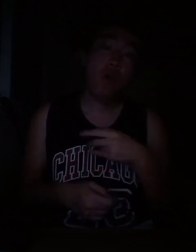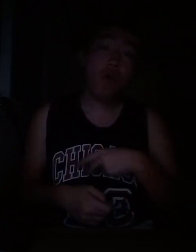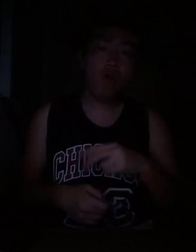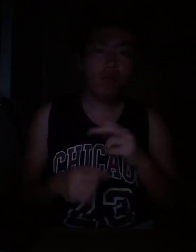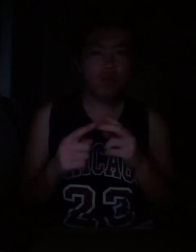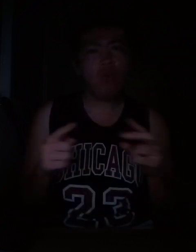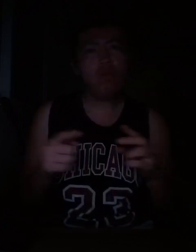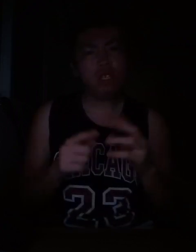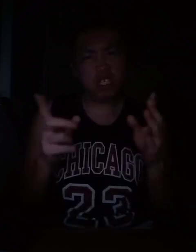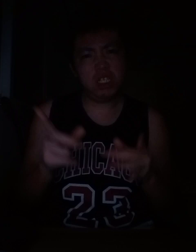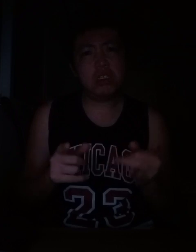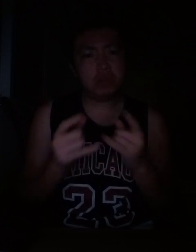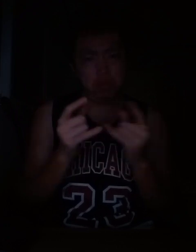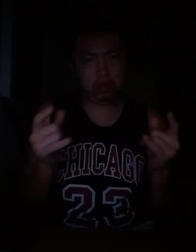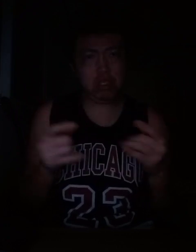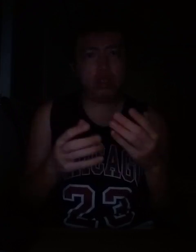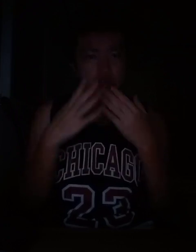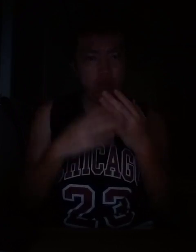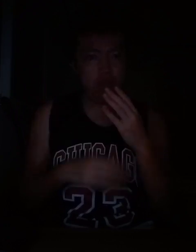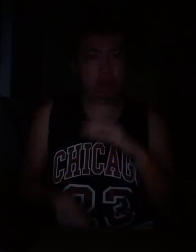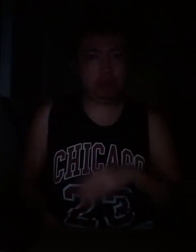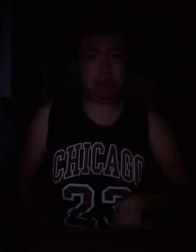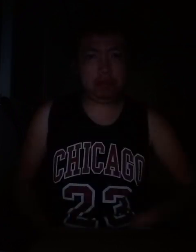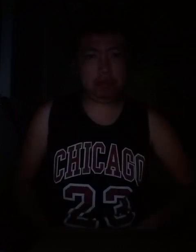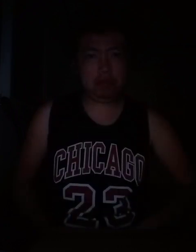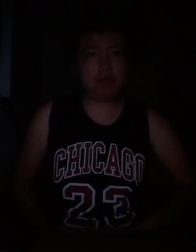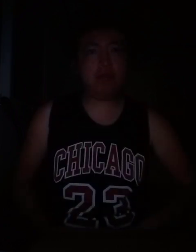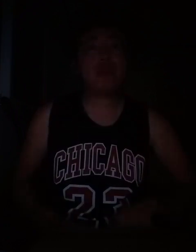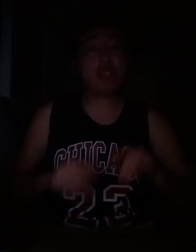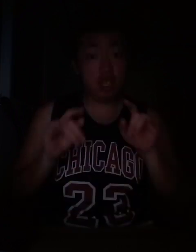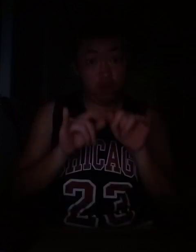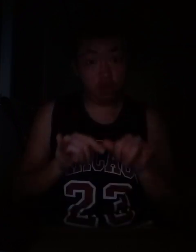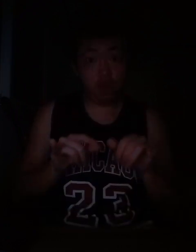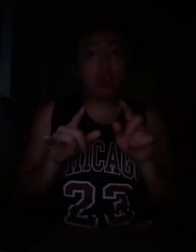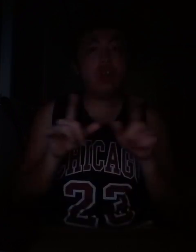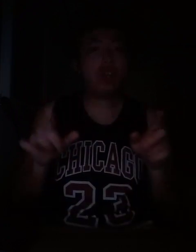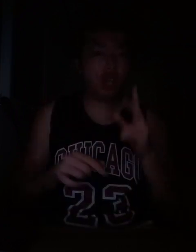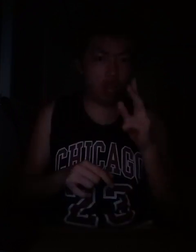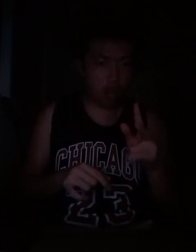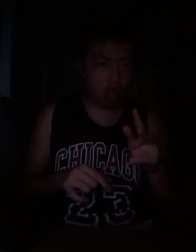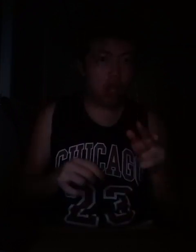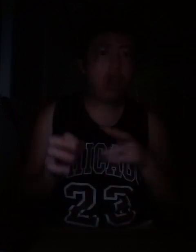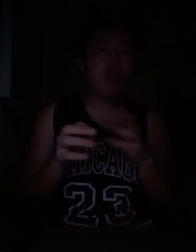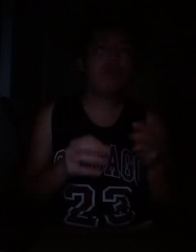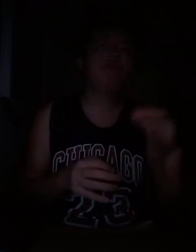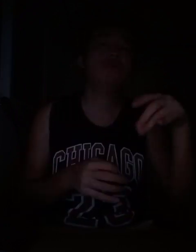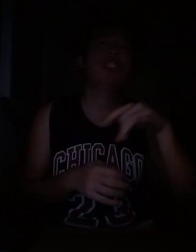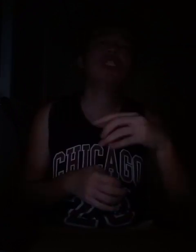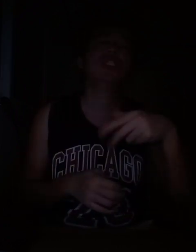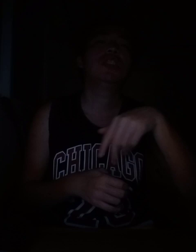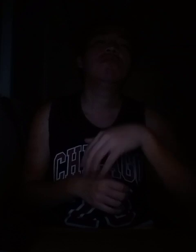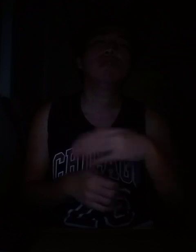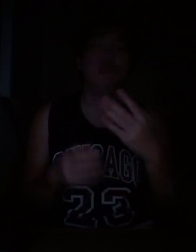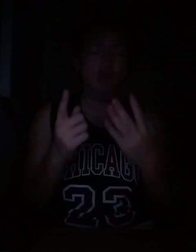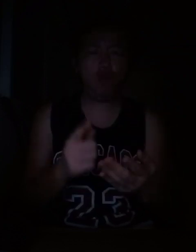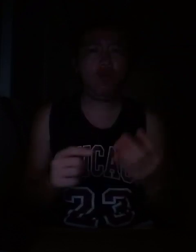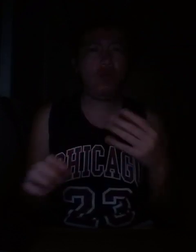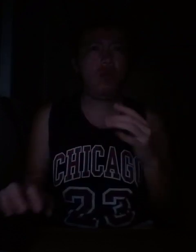소속 김형태 변호사가 나왔습니다. 김 변호사는 3년 전 무죄 판결이 난 이재명 대표의 선거법 위반